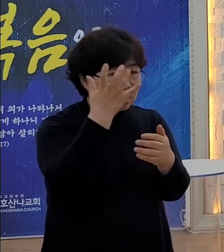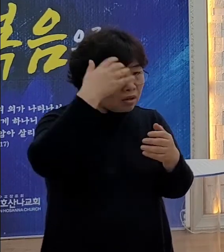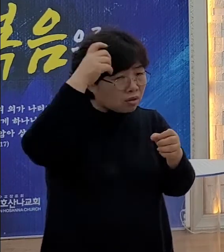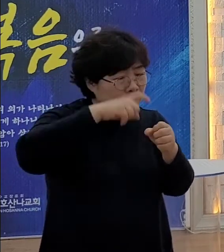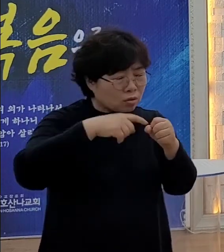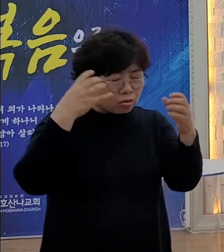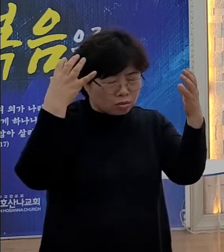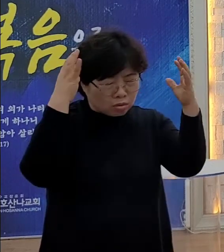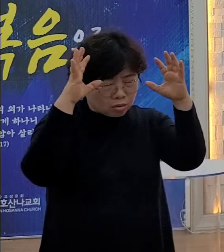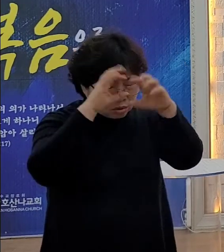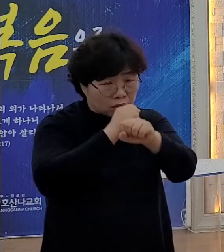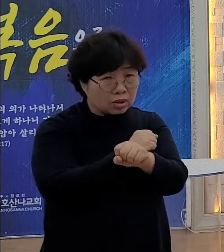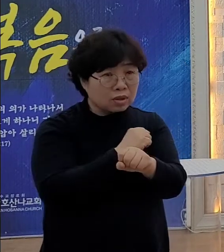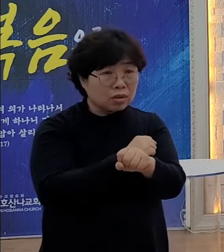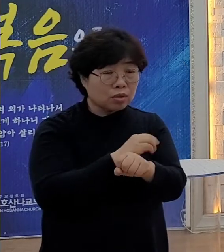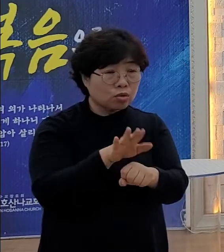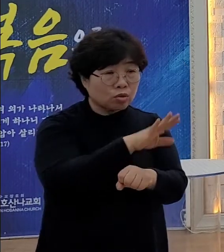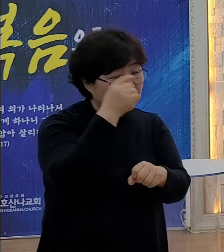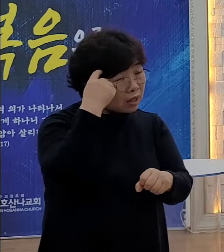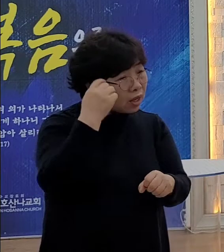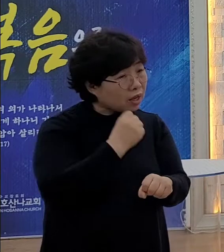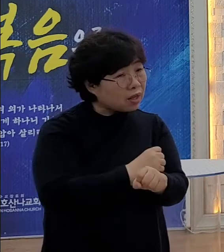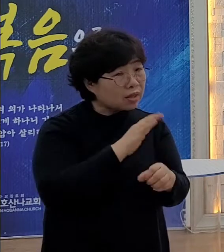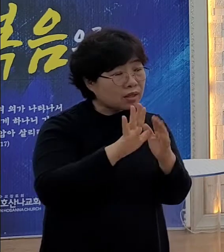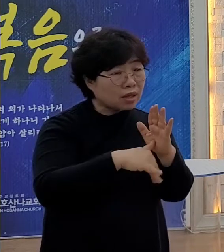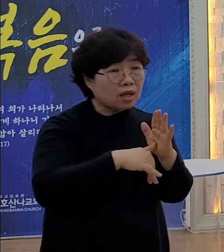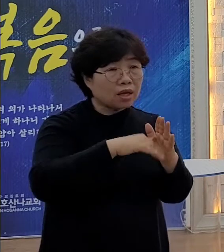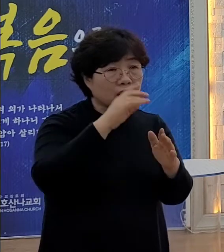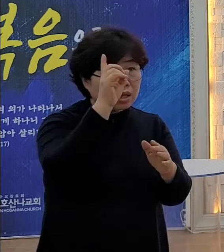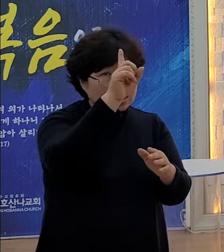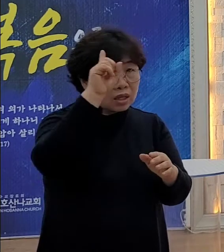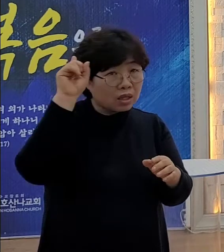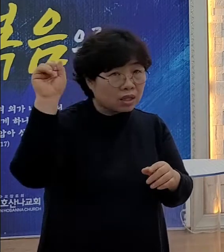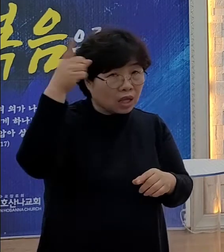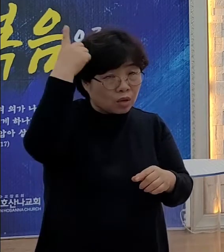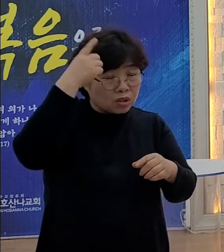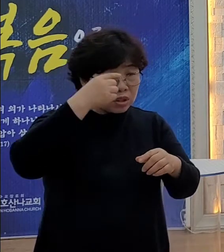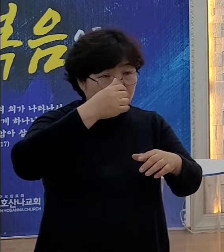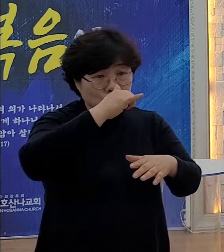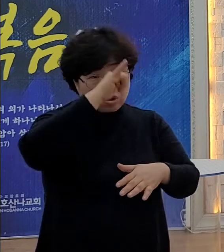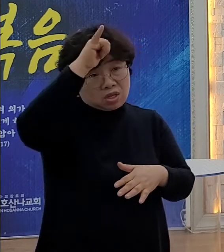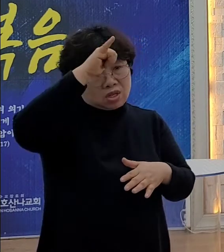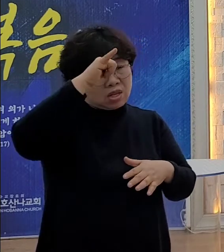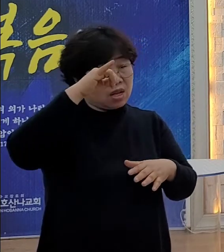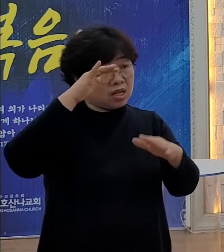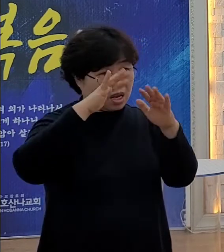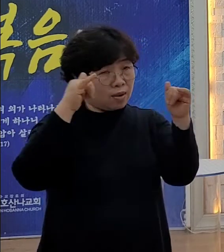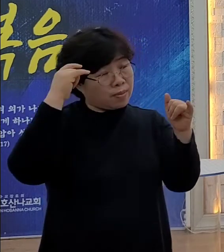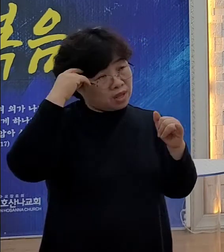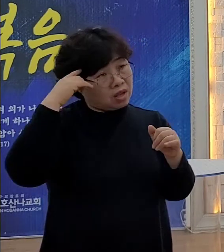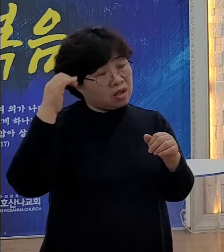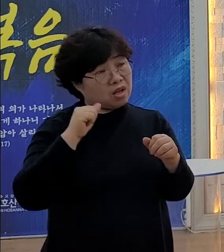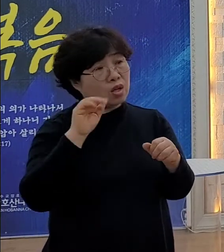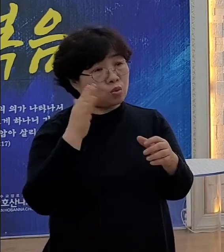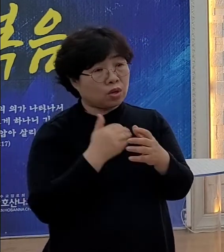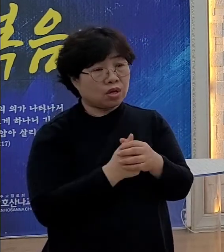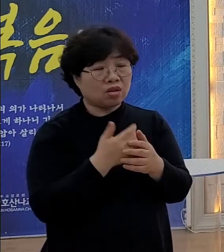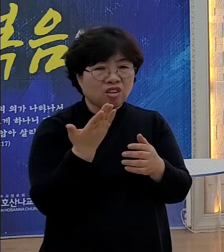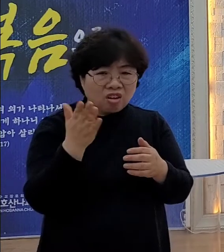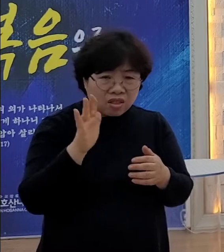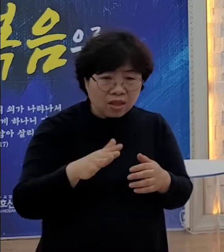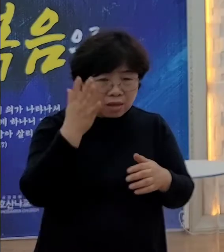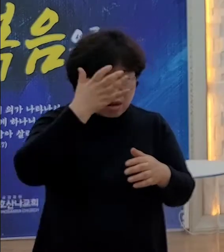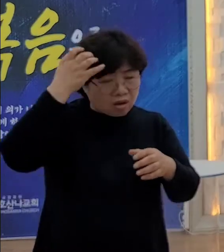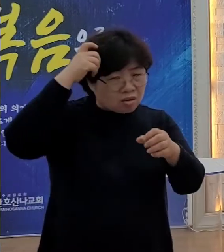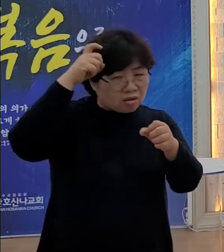우리 다윗 하면 위대하고 신앙 좋고 정말 유명한 인물로만 생각하잖아요. 근데 그도